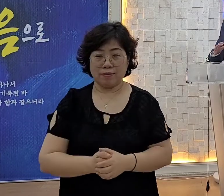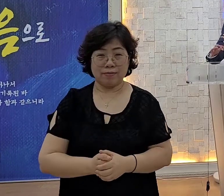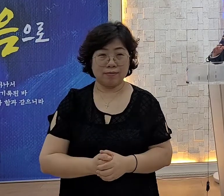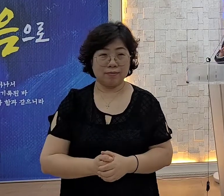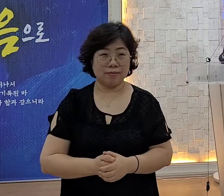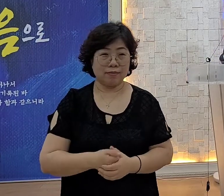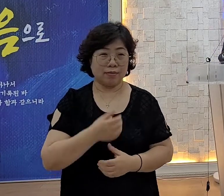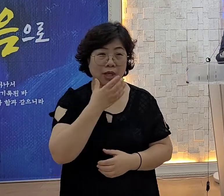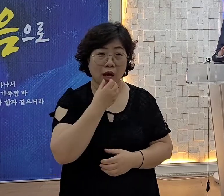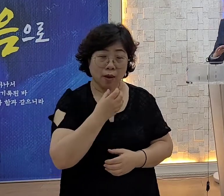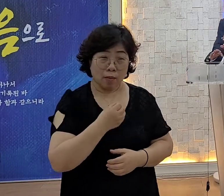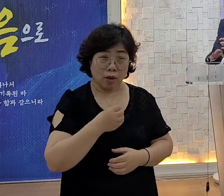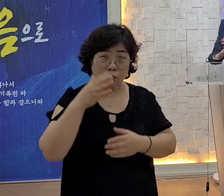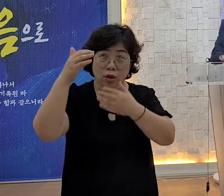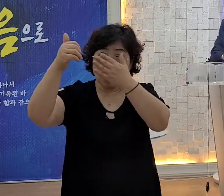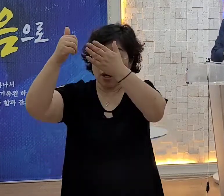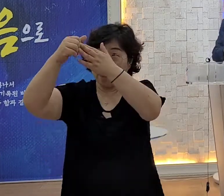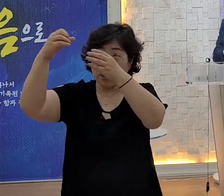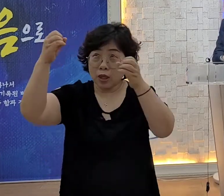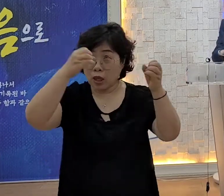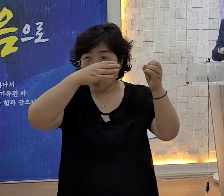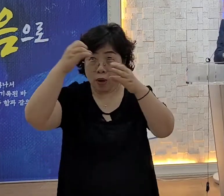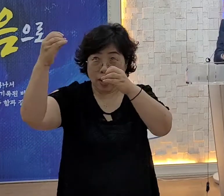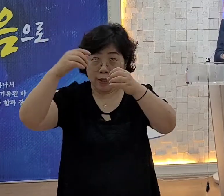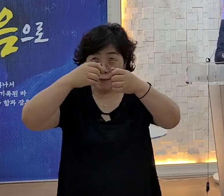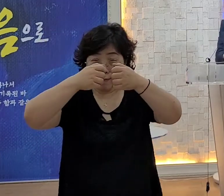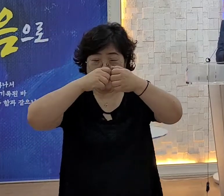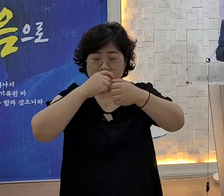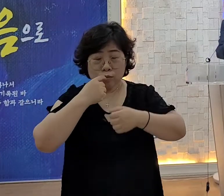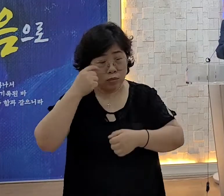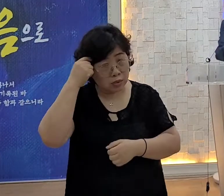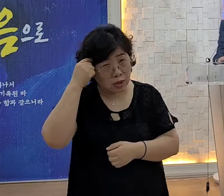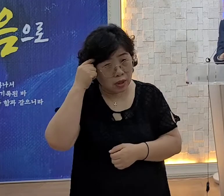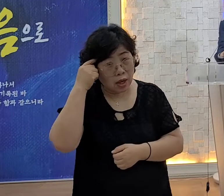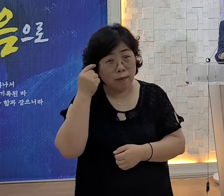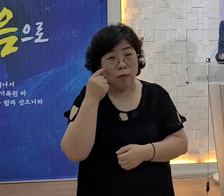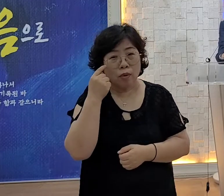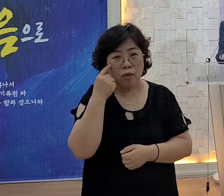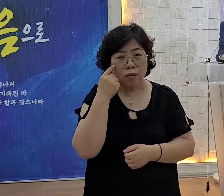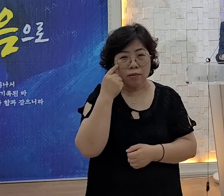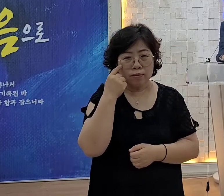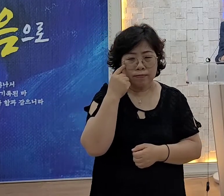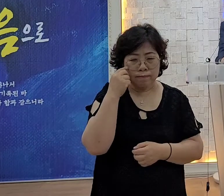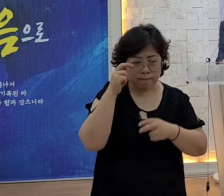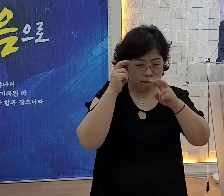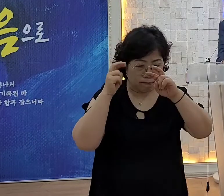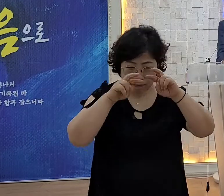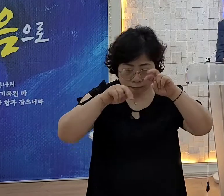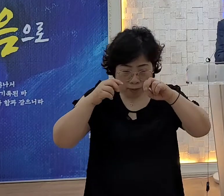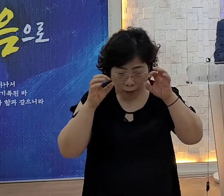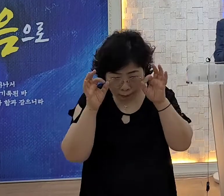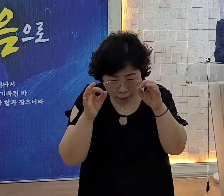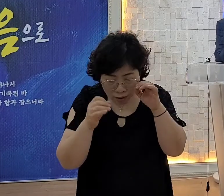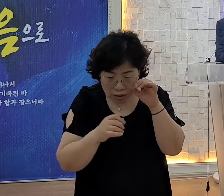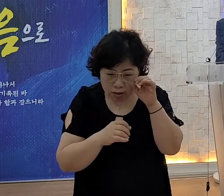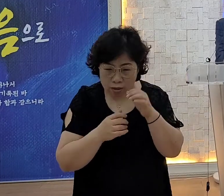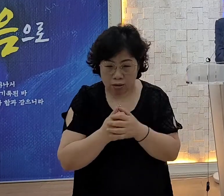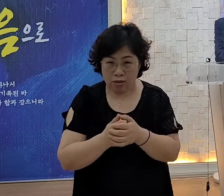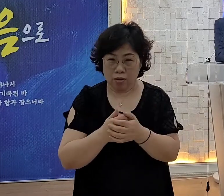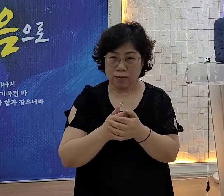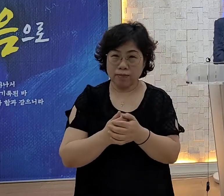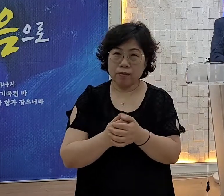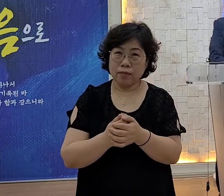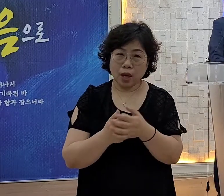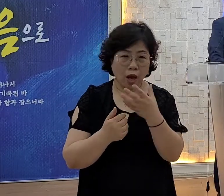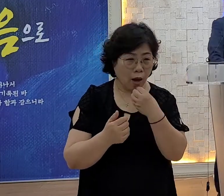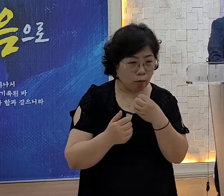지금 아브라함과 하나님과 이 대화를 잘 한번 묵상해보고 그 속에 들어가 보세요. 지금 이 말은 주님